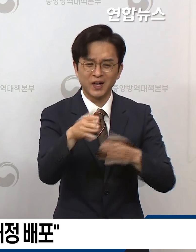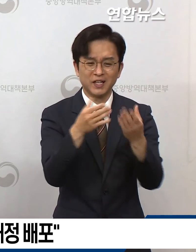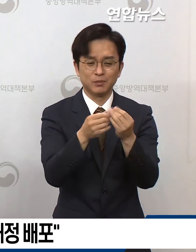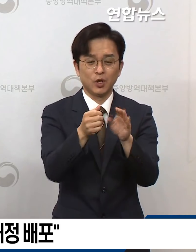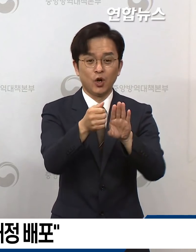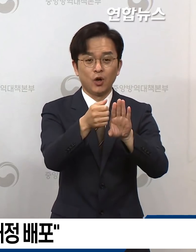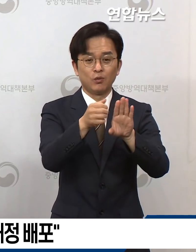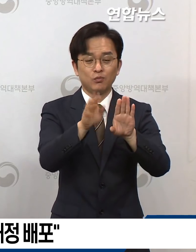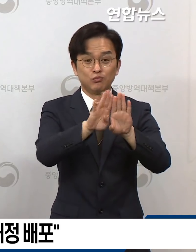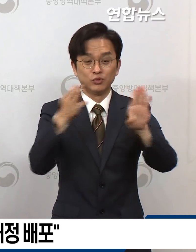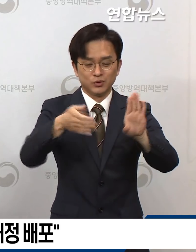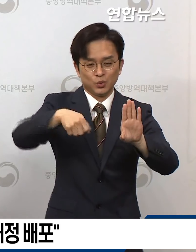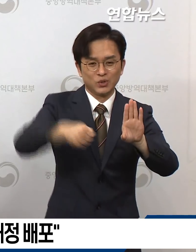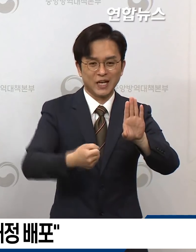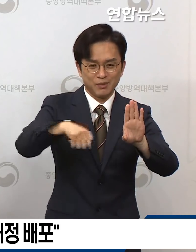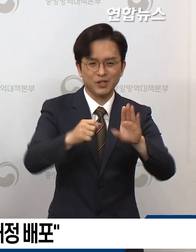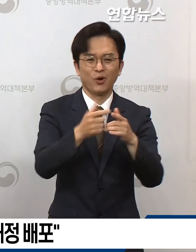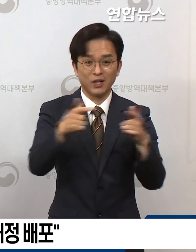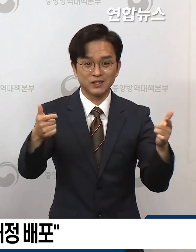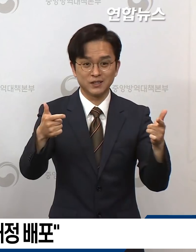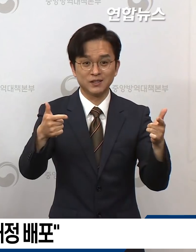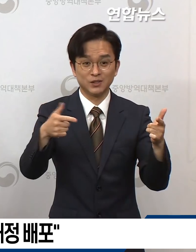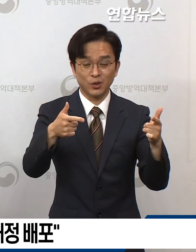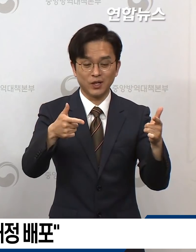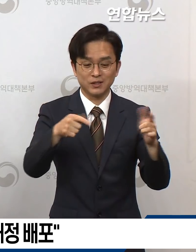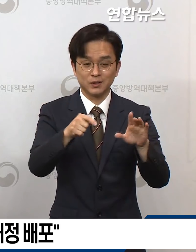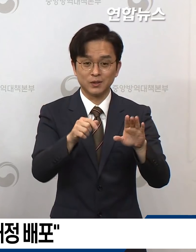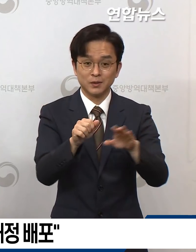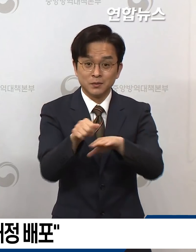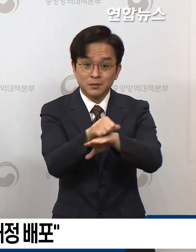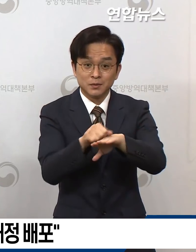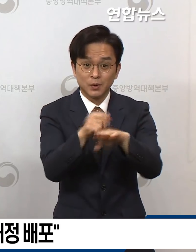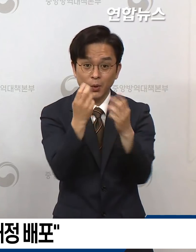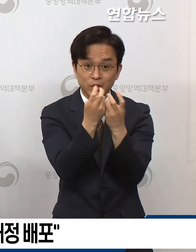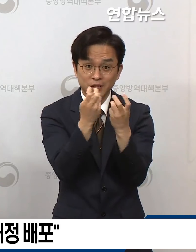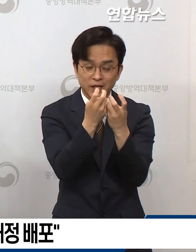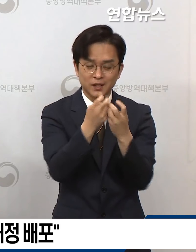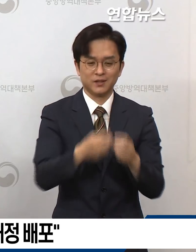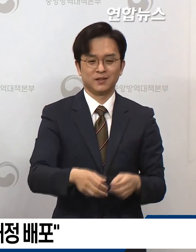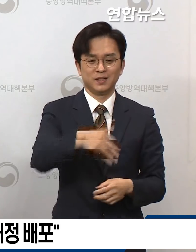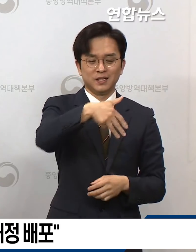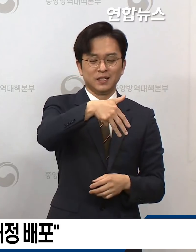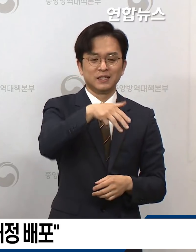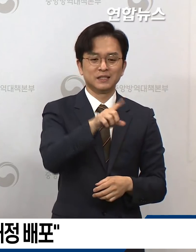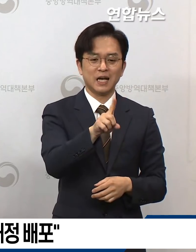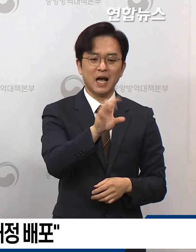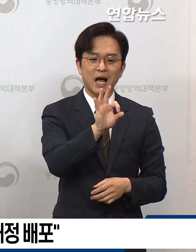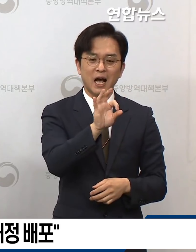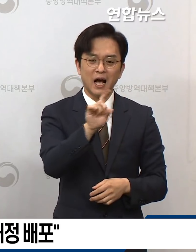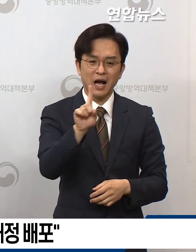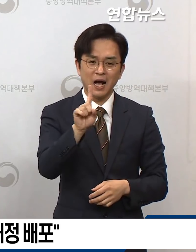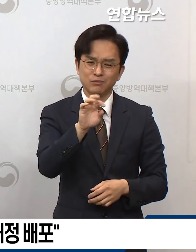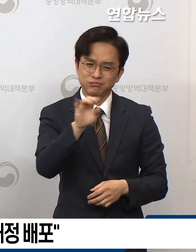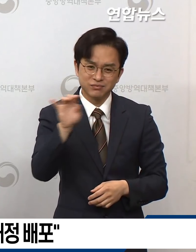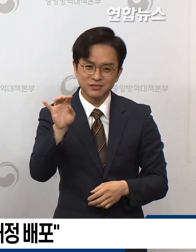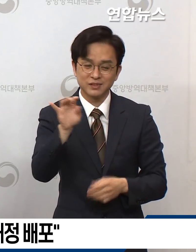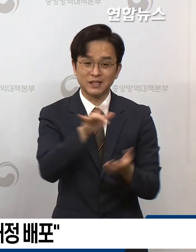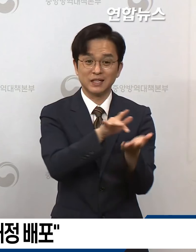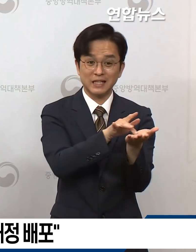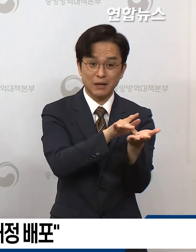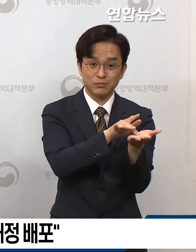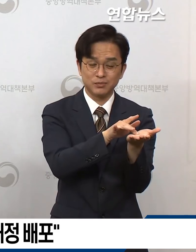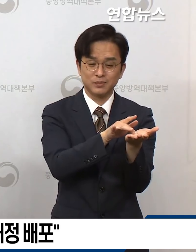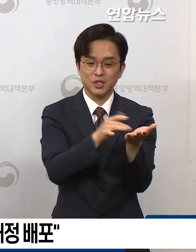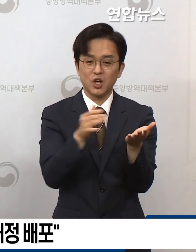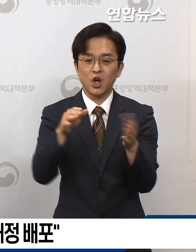나트륨, 일명 가정용 낙스입니다. 소독액의 희석액으로 소독제를 자주 닦아줄 것을